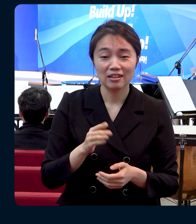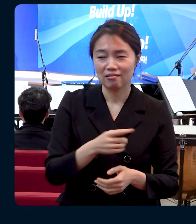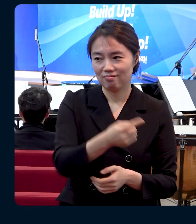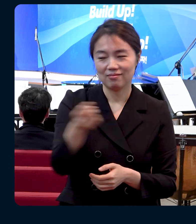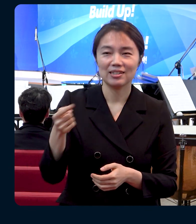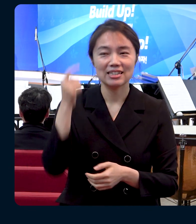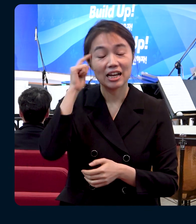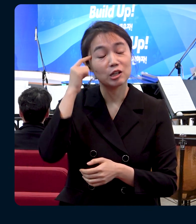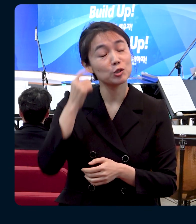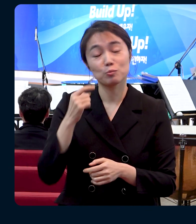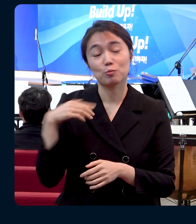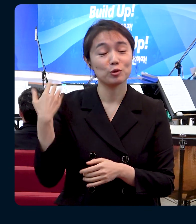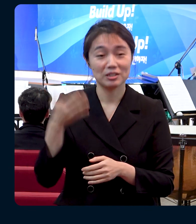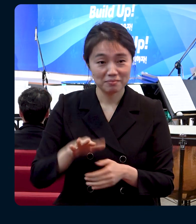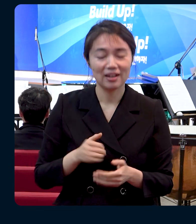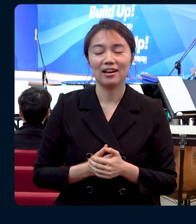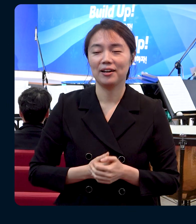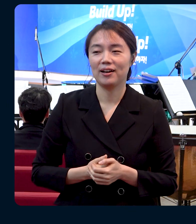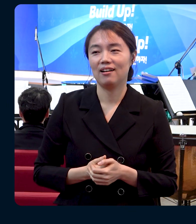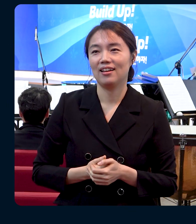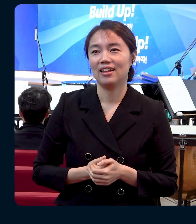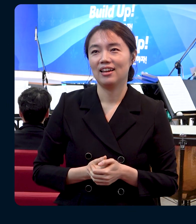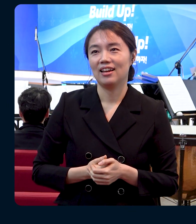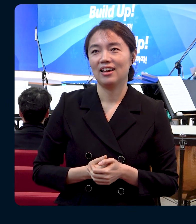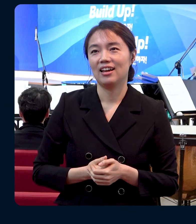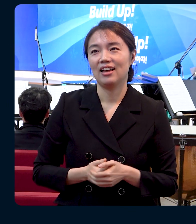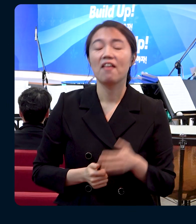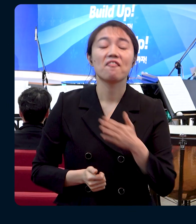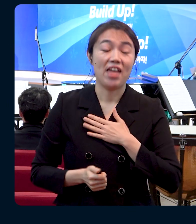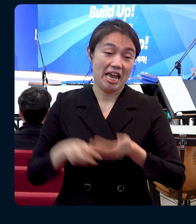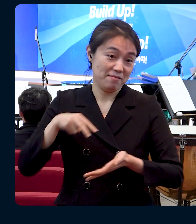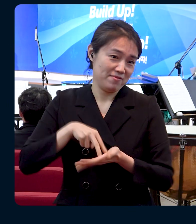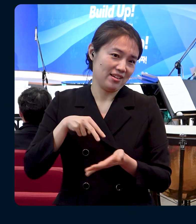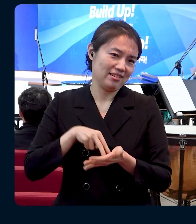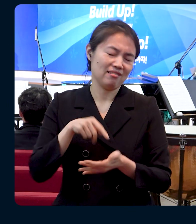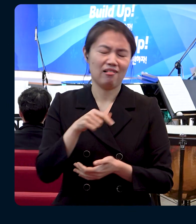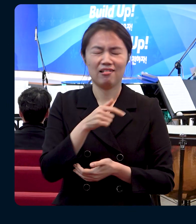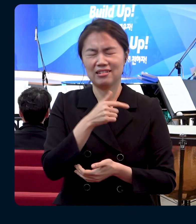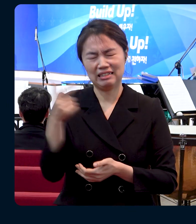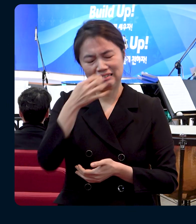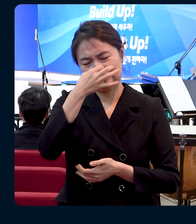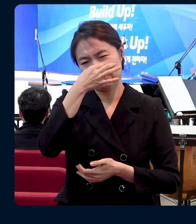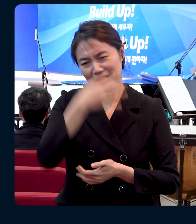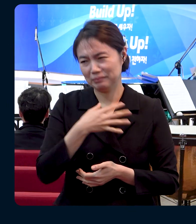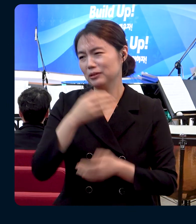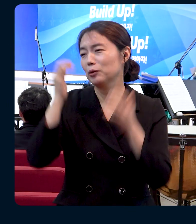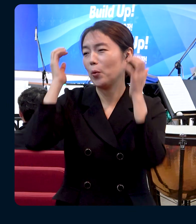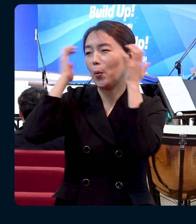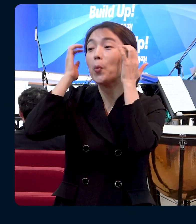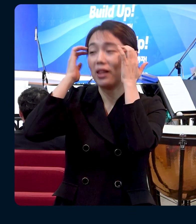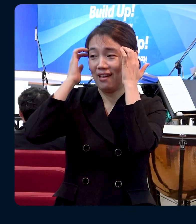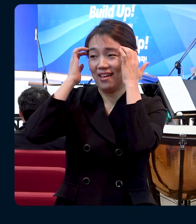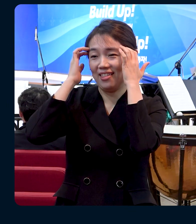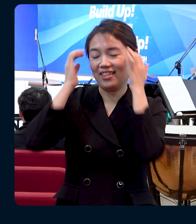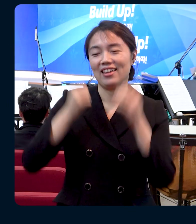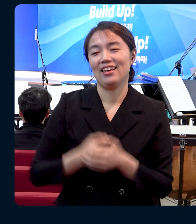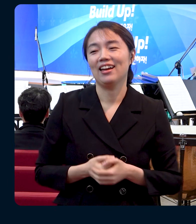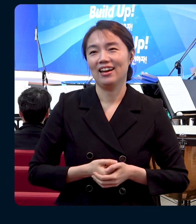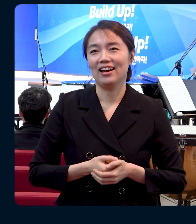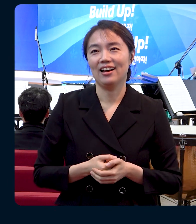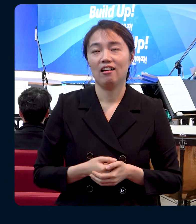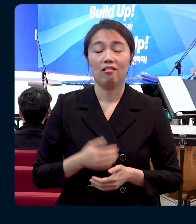상황이었기 때문에, 그렇죠, 인생은 주관식이니까, 그러다 보니까 그렇게 정말